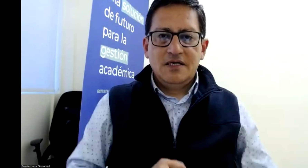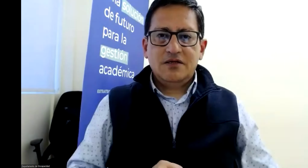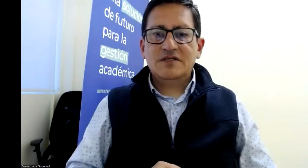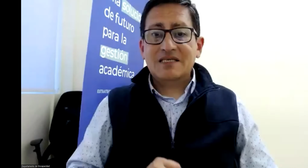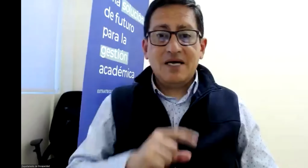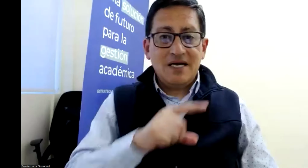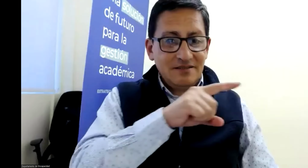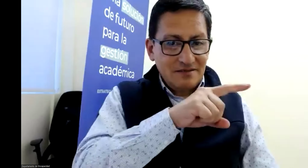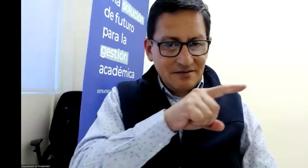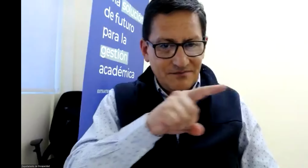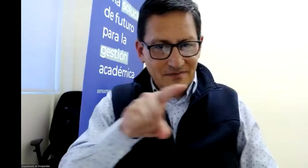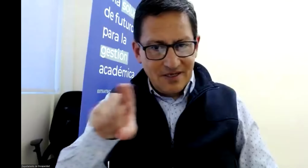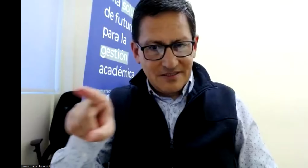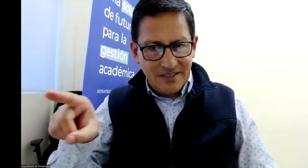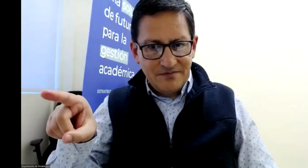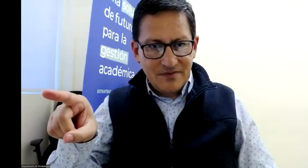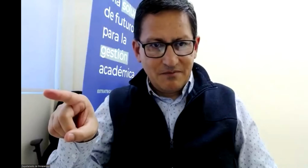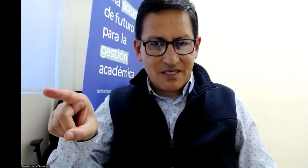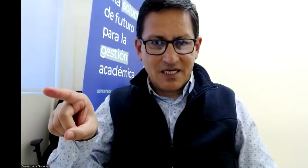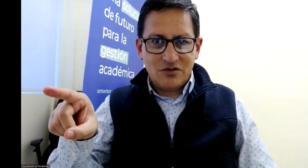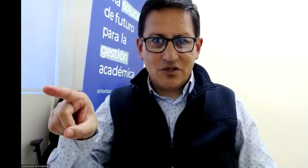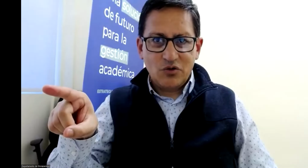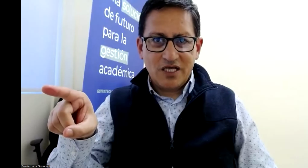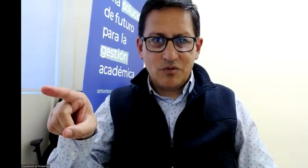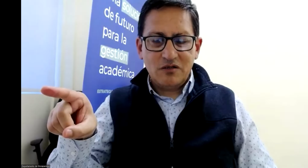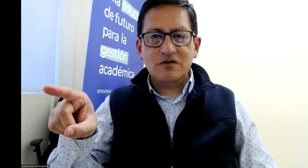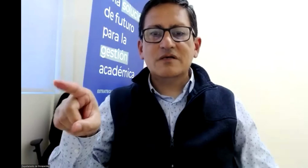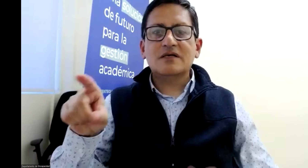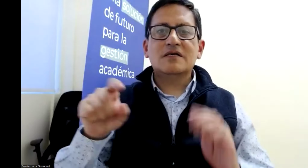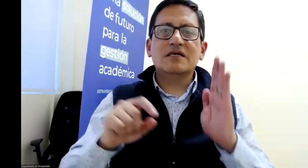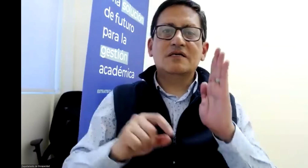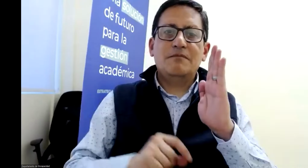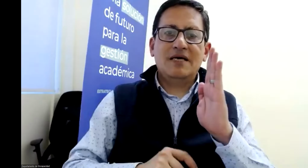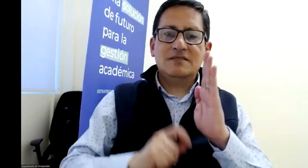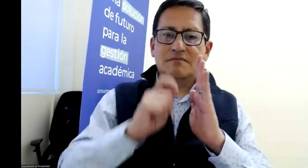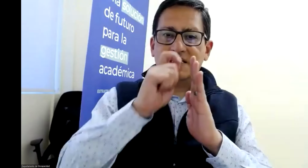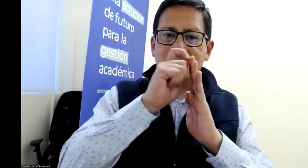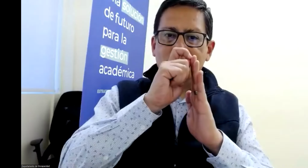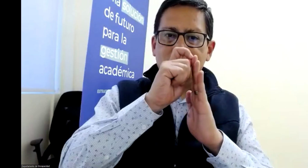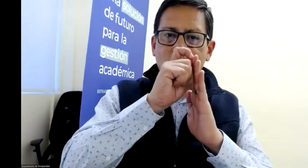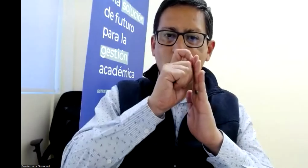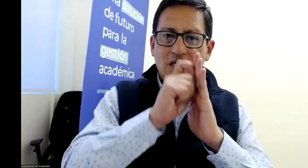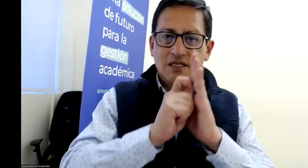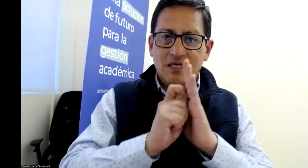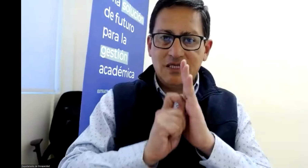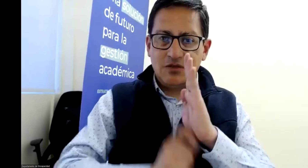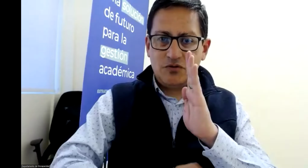Entonces, semana es así, marcando de lunes a domingo y mes, marcando del 1 al 31.